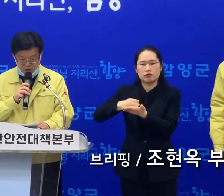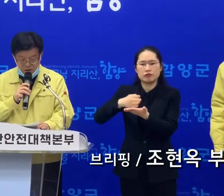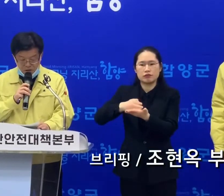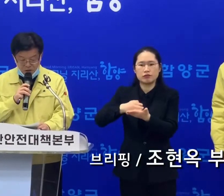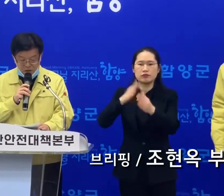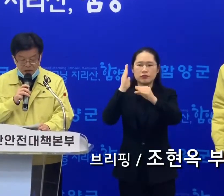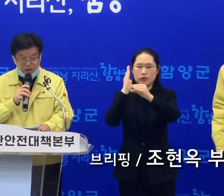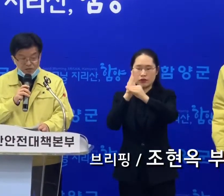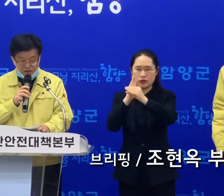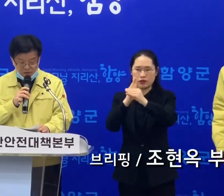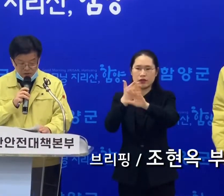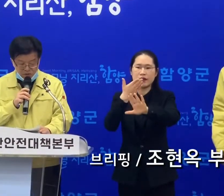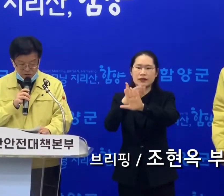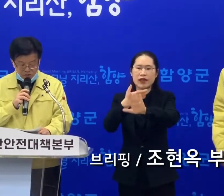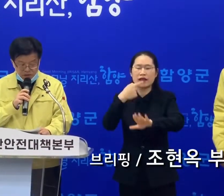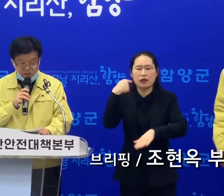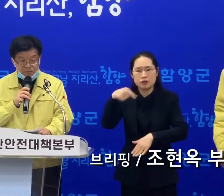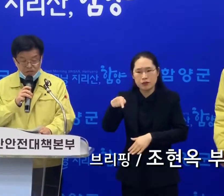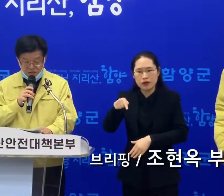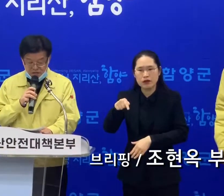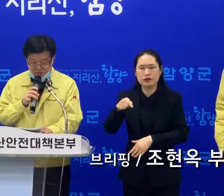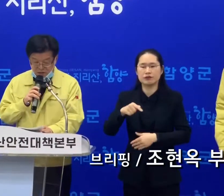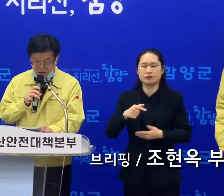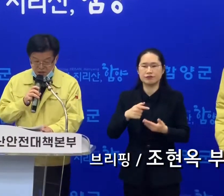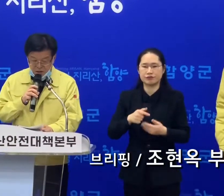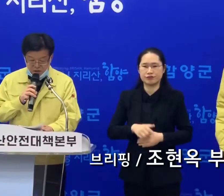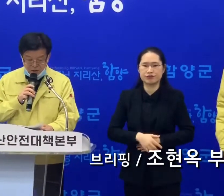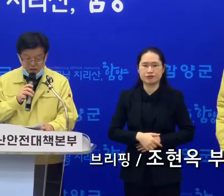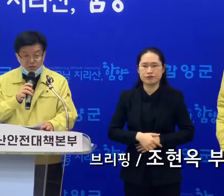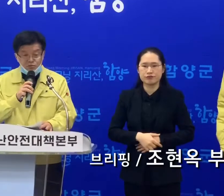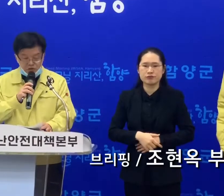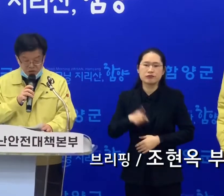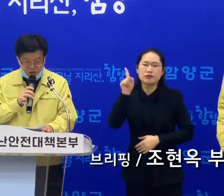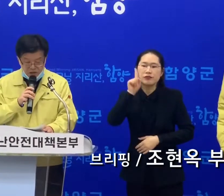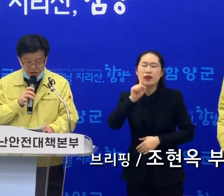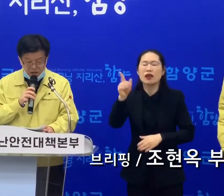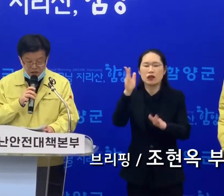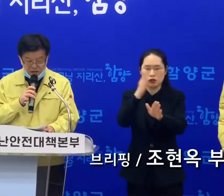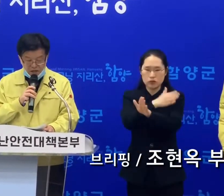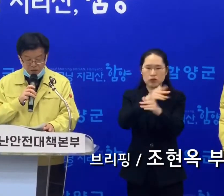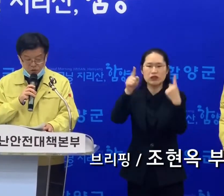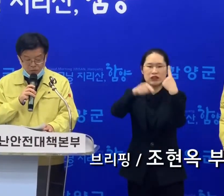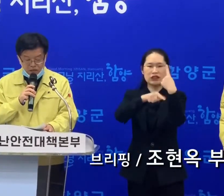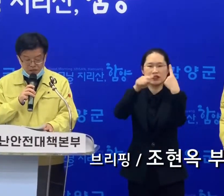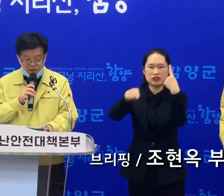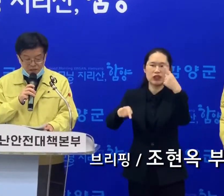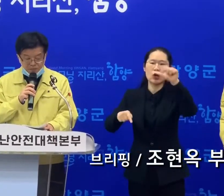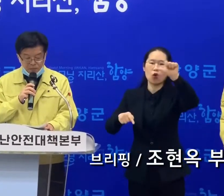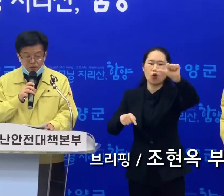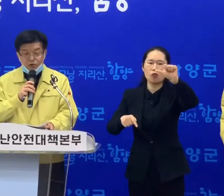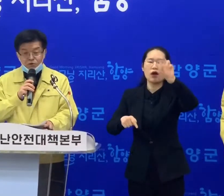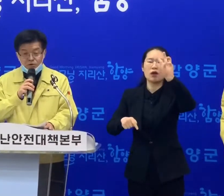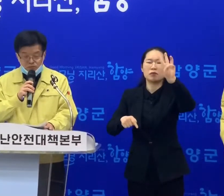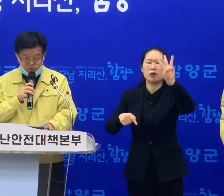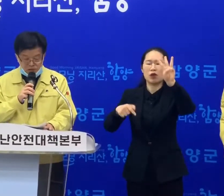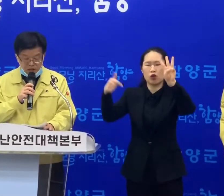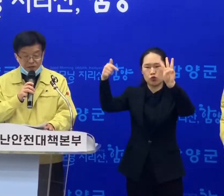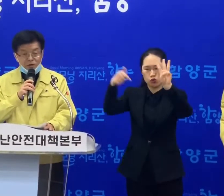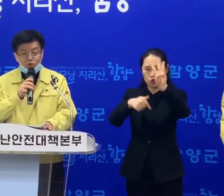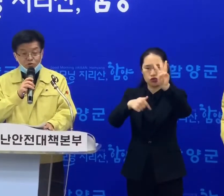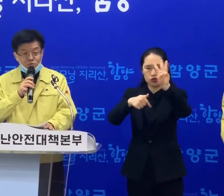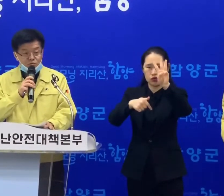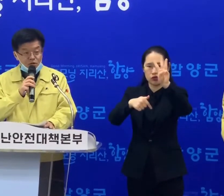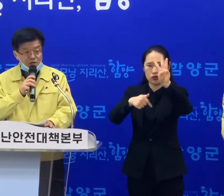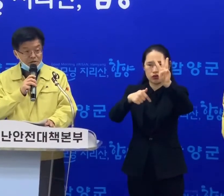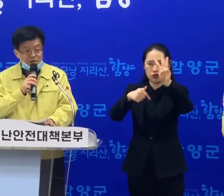계시고요. 달라진 것만 말씀드리겠습니다. 내일부터 1인당 5매에서 3매로 전부